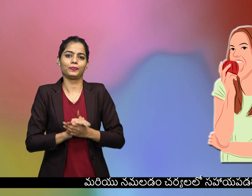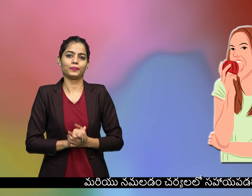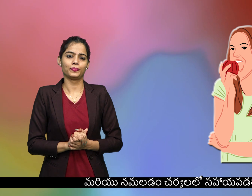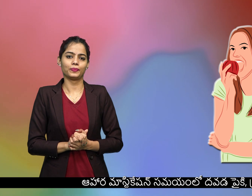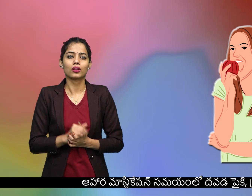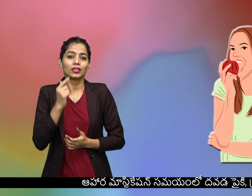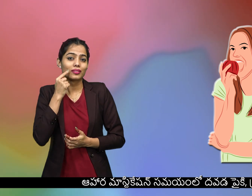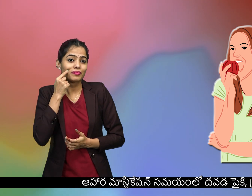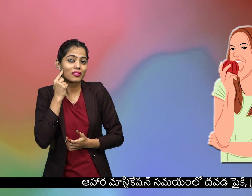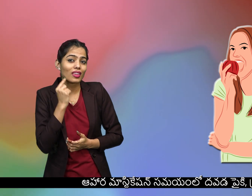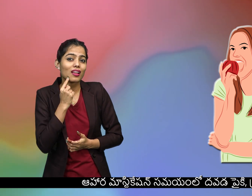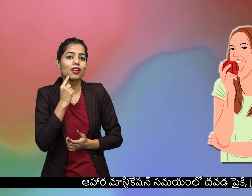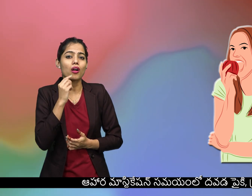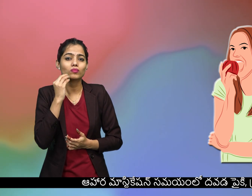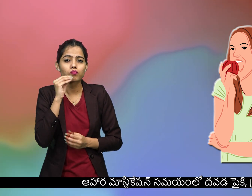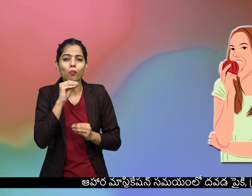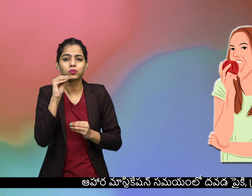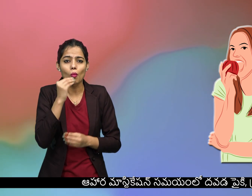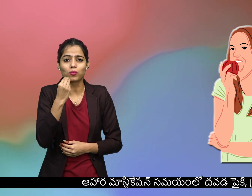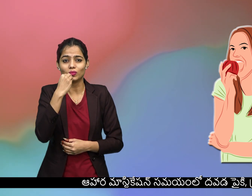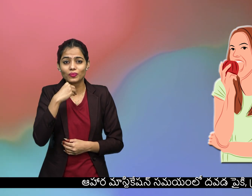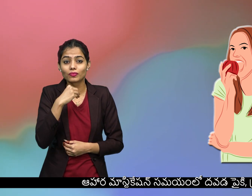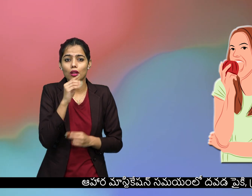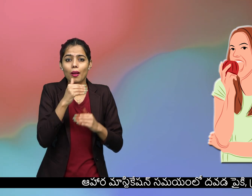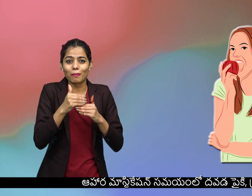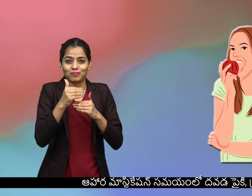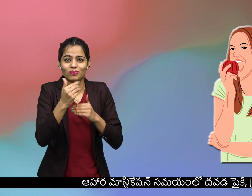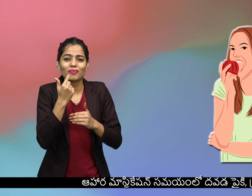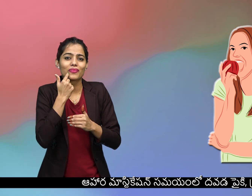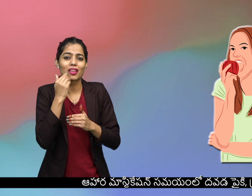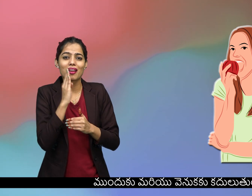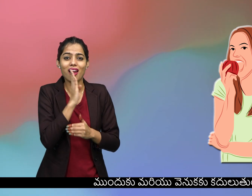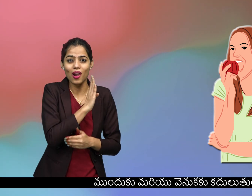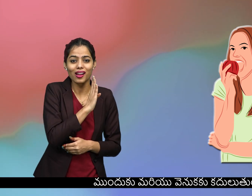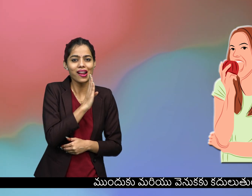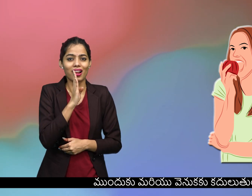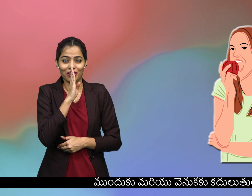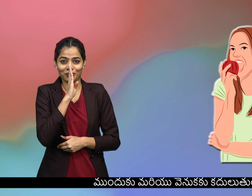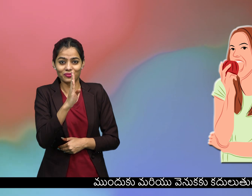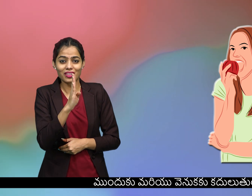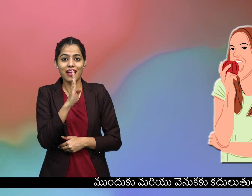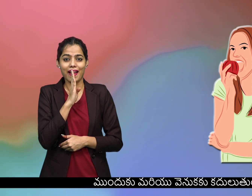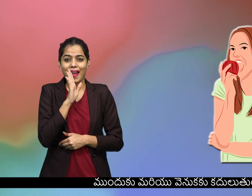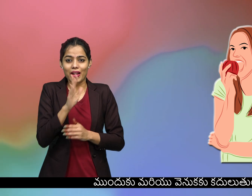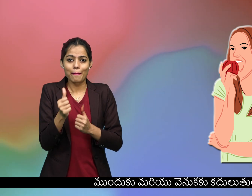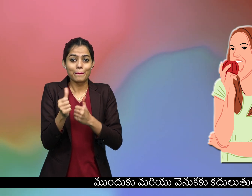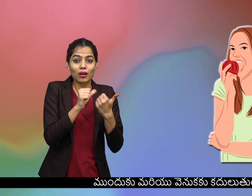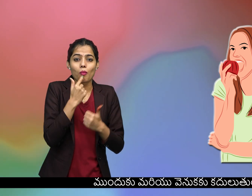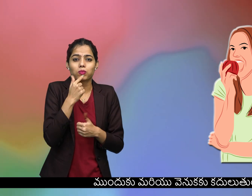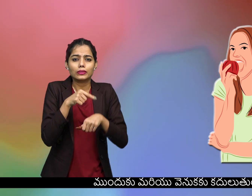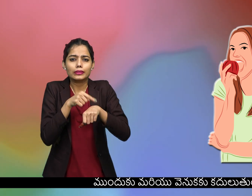సహాయపడతాయి. ఆహార మాస్టికేషన్ సమయంలో దవడ పైకి కిందికి ముందుకు మరియు వెనుకకు